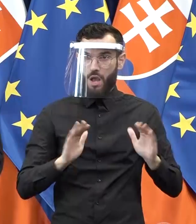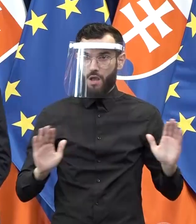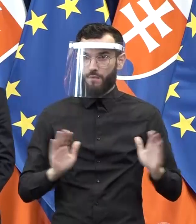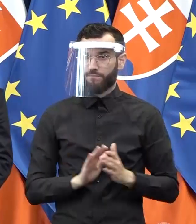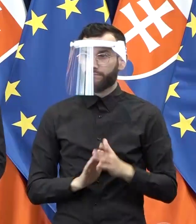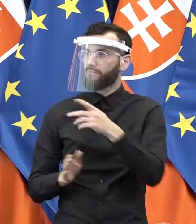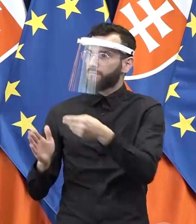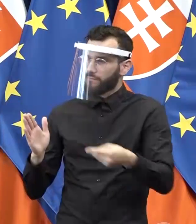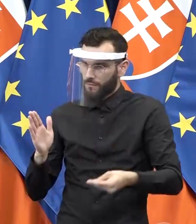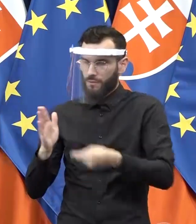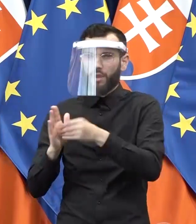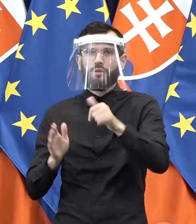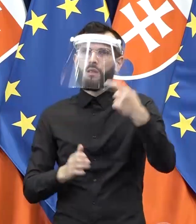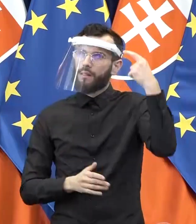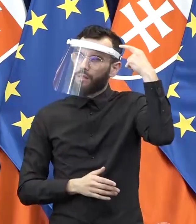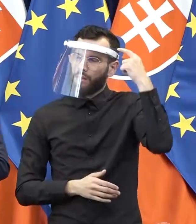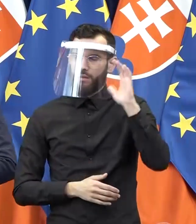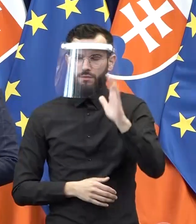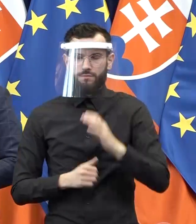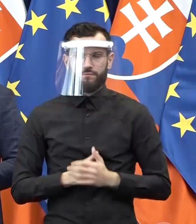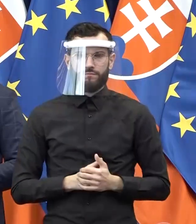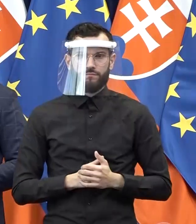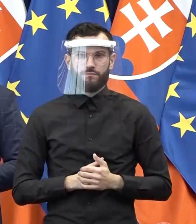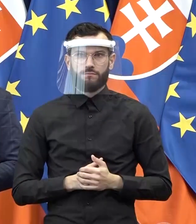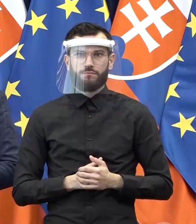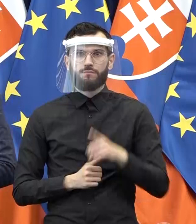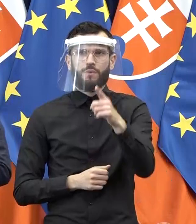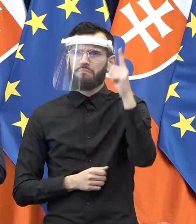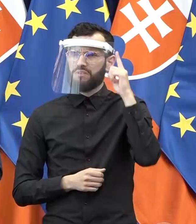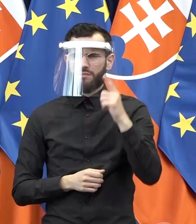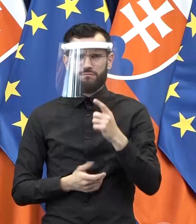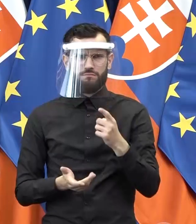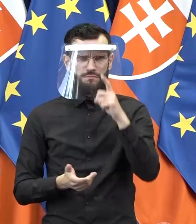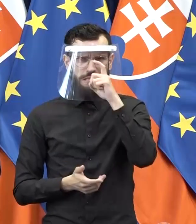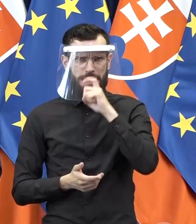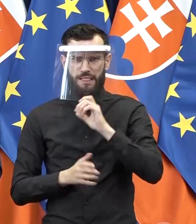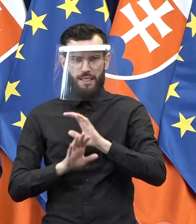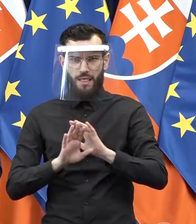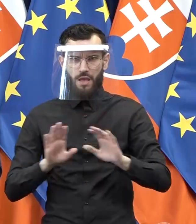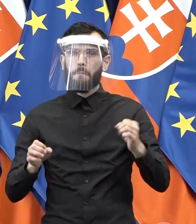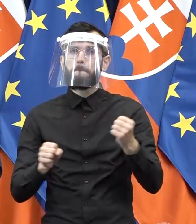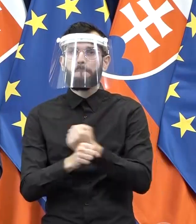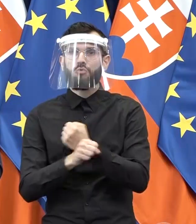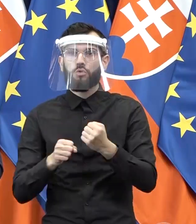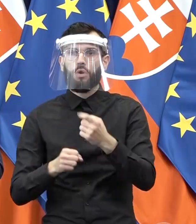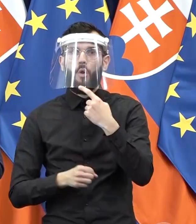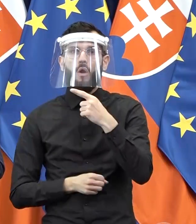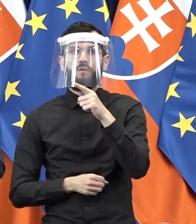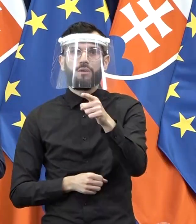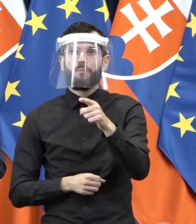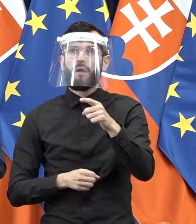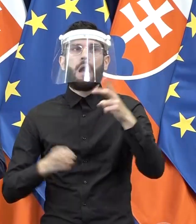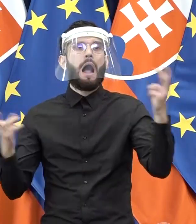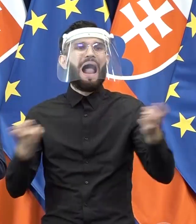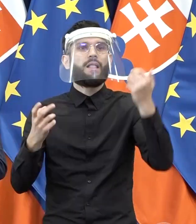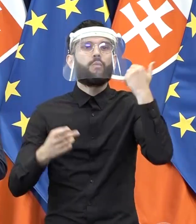Ja ešte k tomuto je jedna myšlienka. Bolo by úplne nesprávne, keby sme teraz začínali nejaký hod na ľudí,